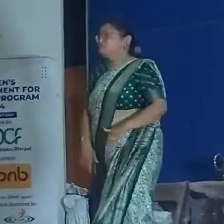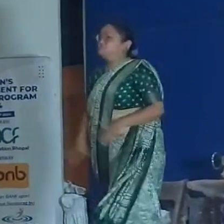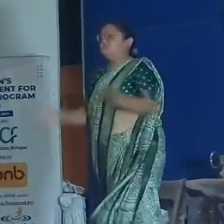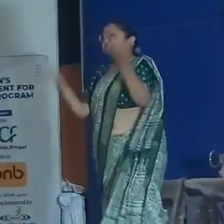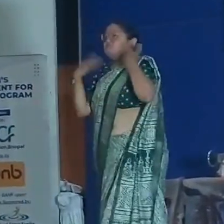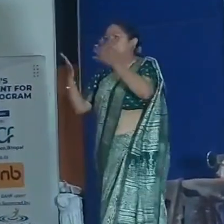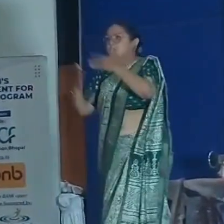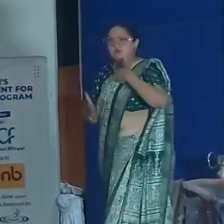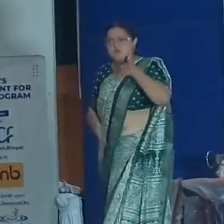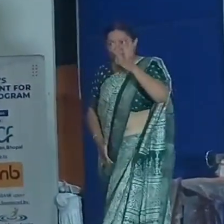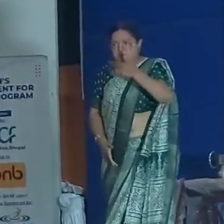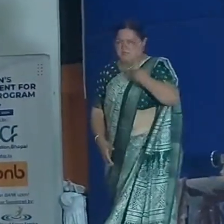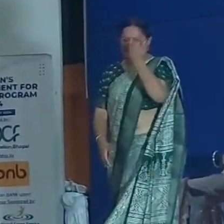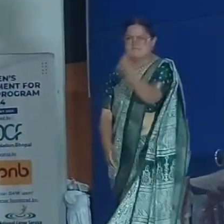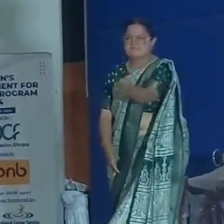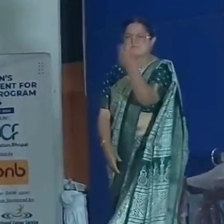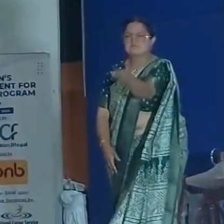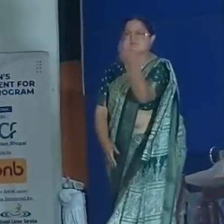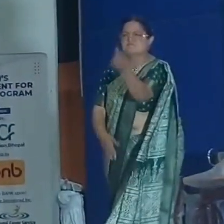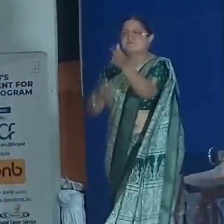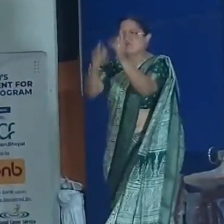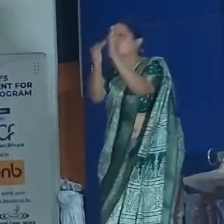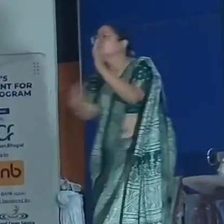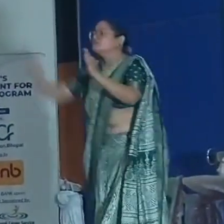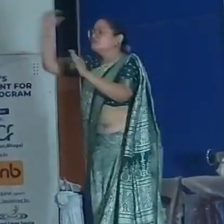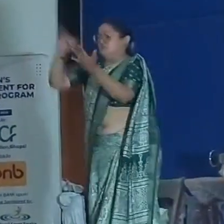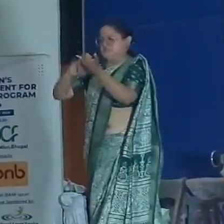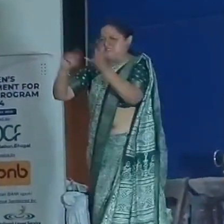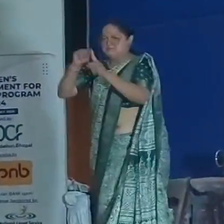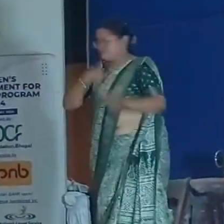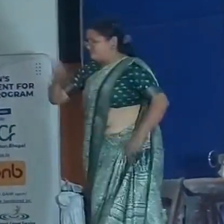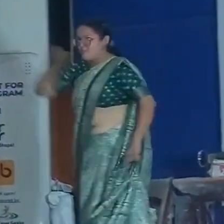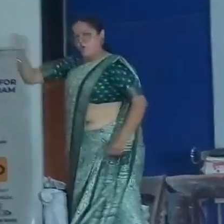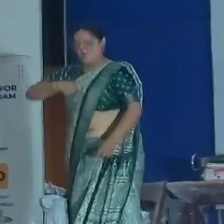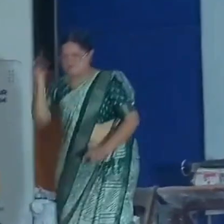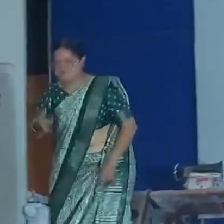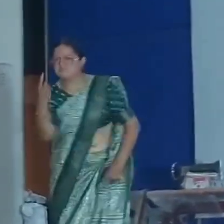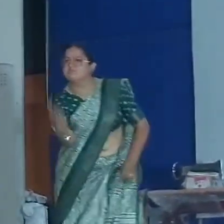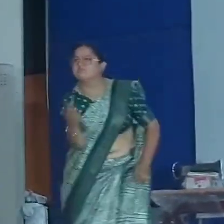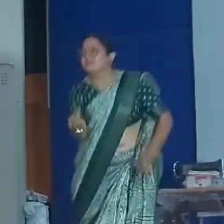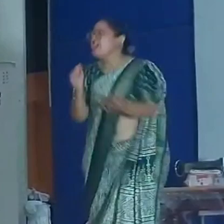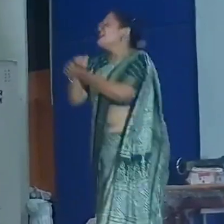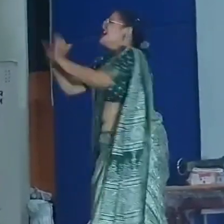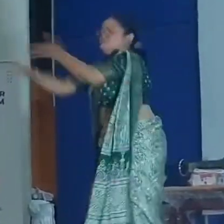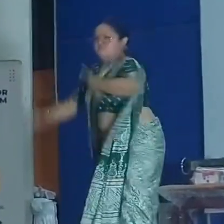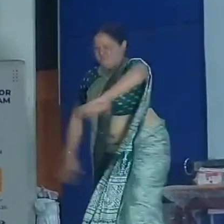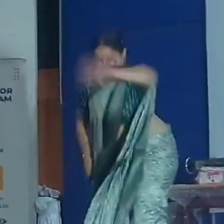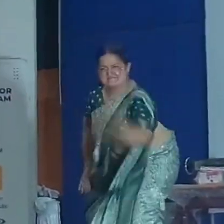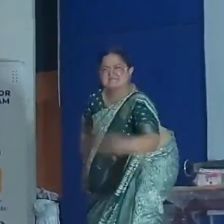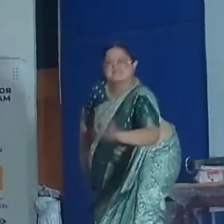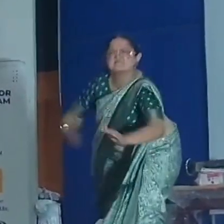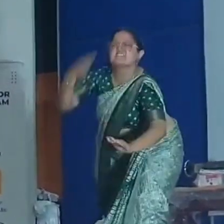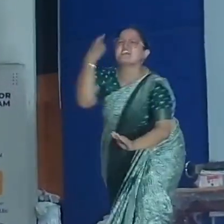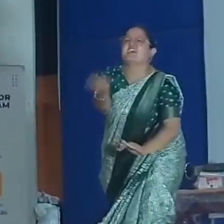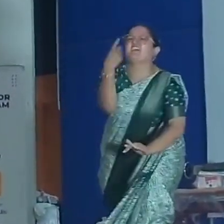उसके बाद वो उस लड़की के साथ ऐसा क्यों करे। पुलिस वालों ने बोला कि इसमें मेरी रिस्पॉन्सिबिलिटी नहीं, उन्होंने बोला कि अगर आप लोग ऐसा नहीं करें तो मैं आपके ऊपर जाऊंगी, एसपी से मैं बात